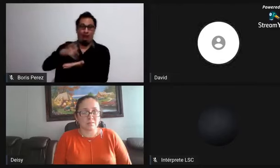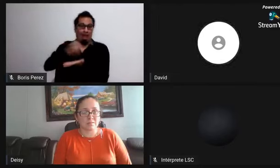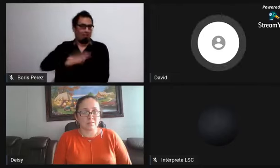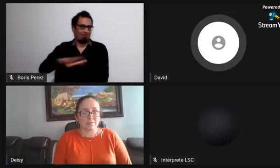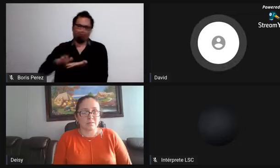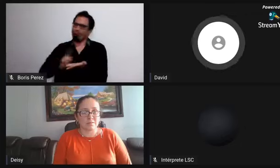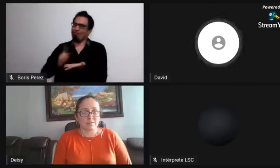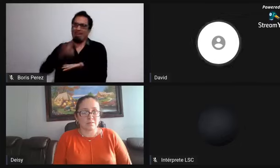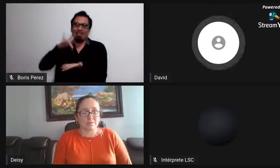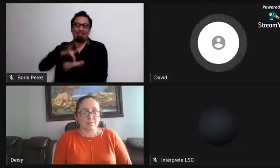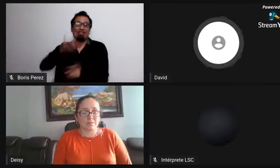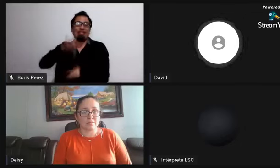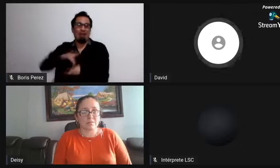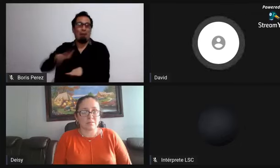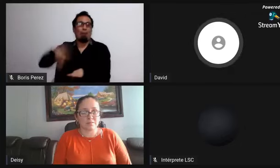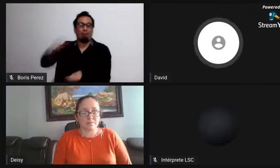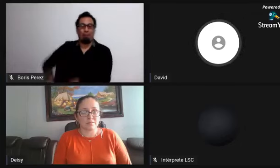entonces.